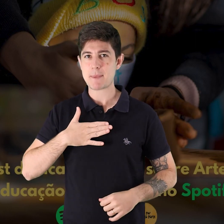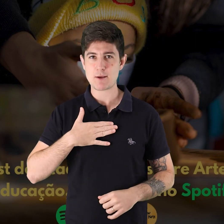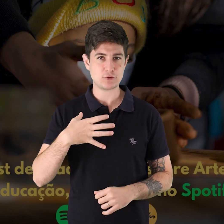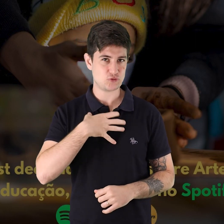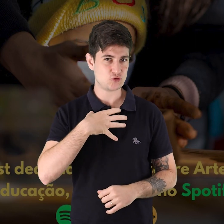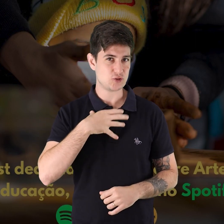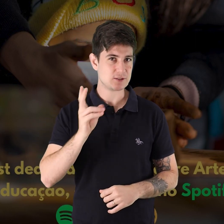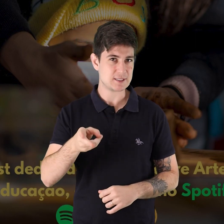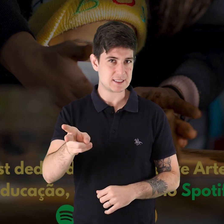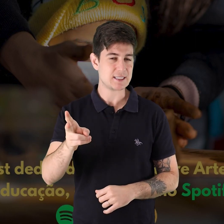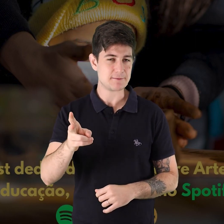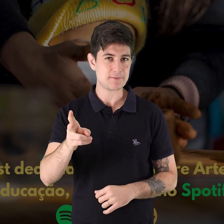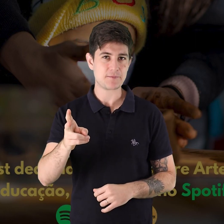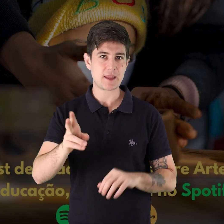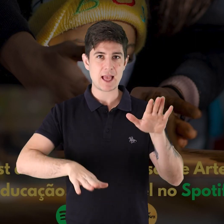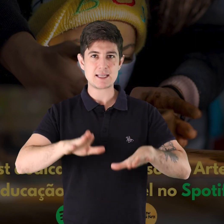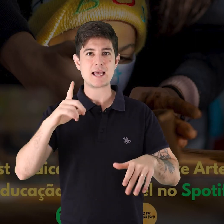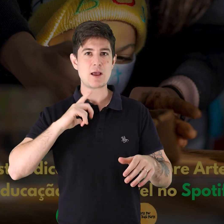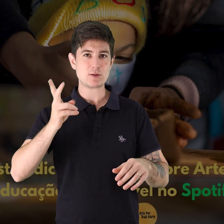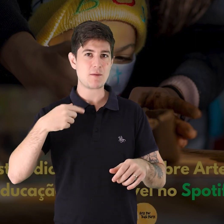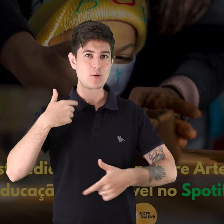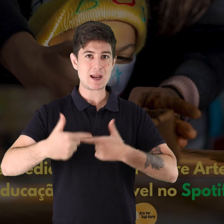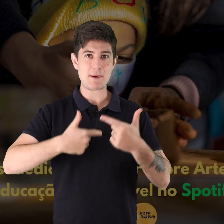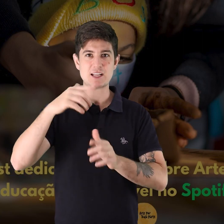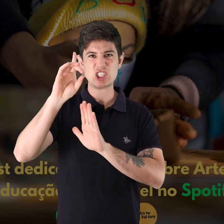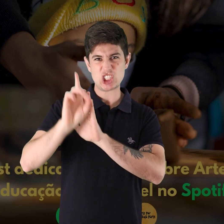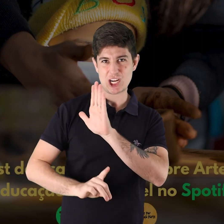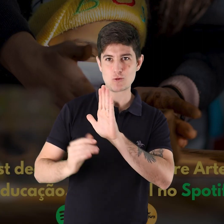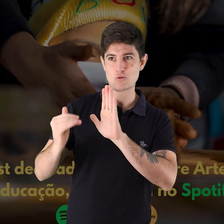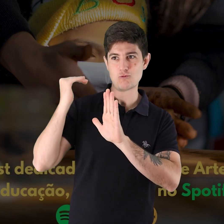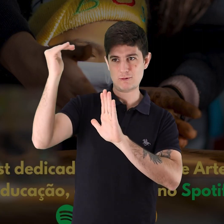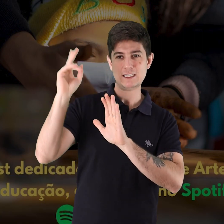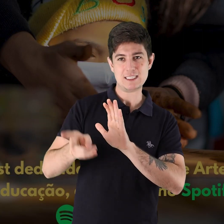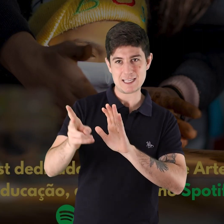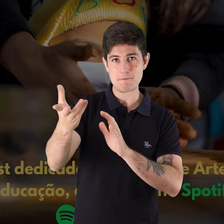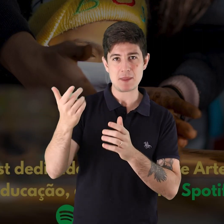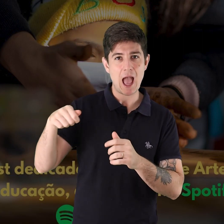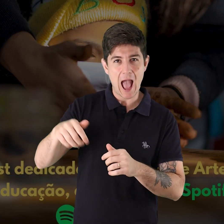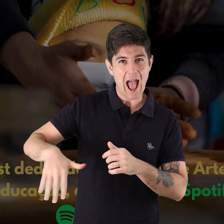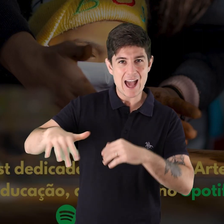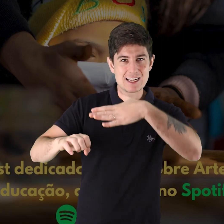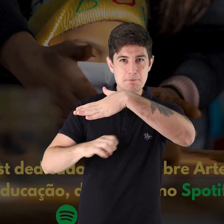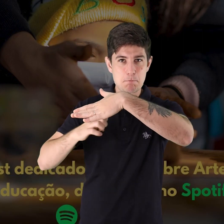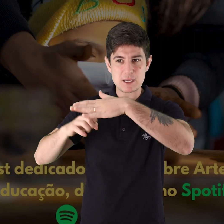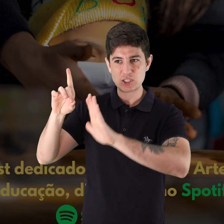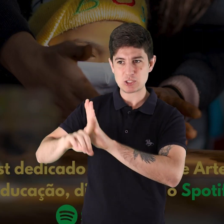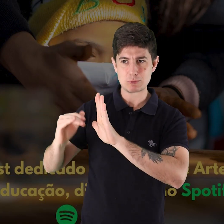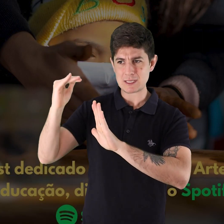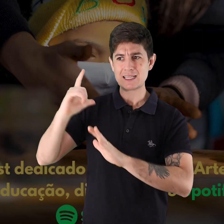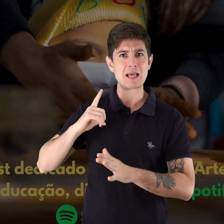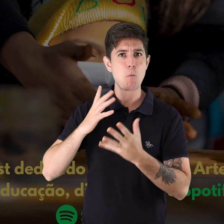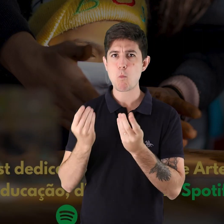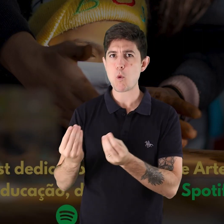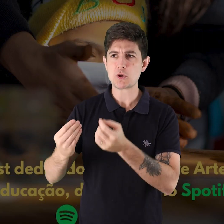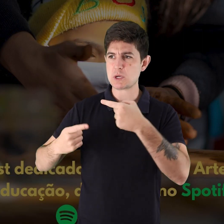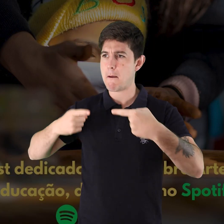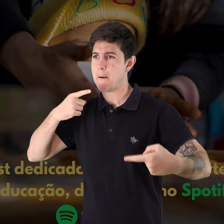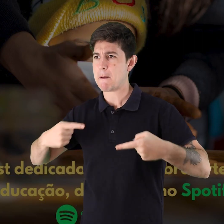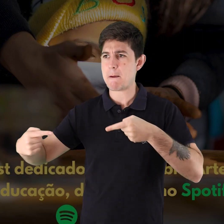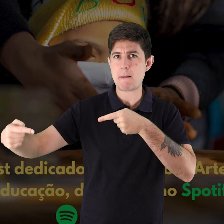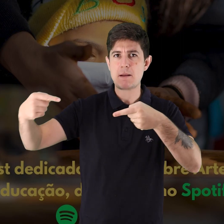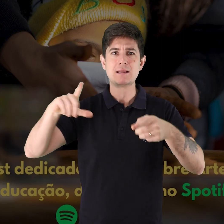estratégia na minha, né? Eu sempre ocupei cargos executivos e no setor executivo a gente tem